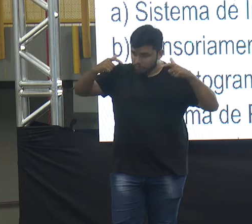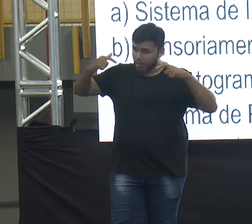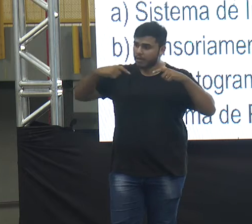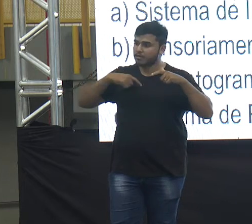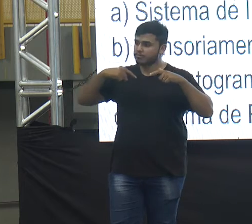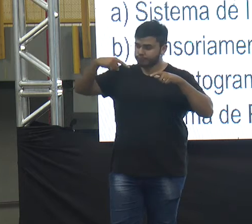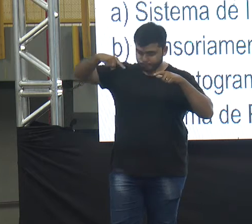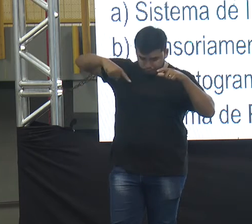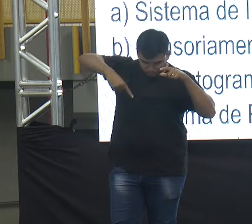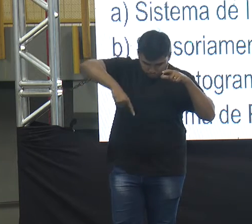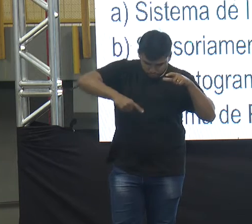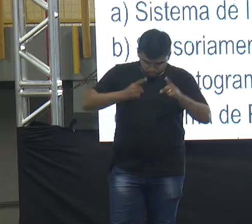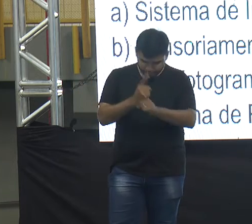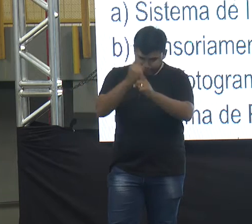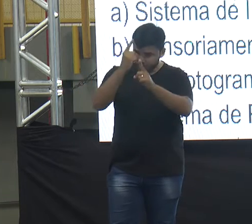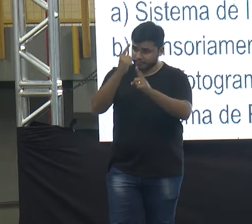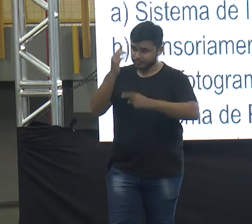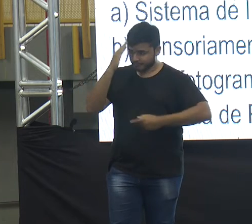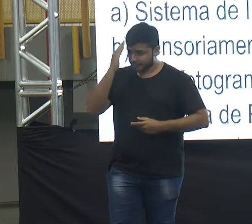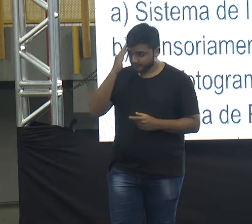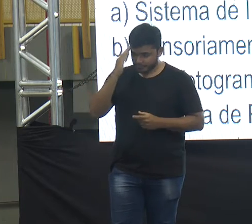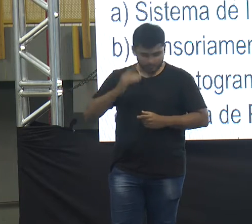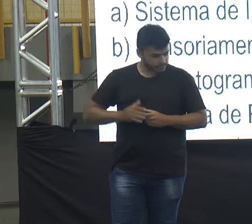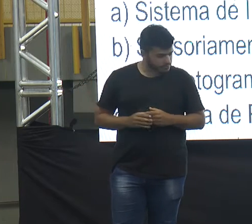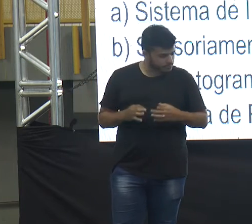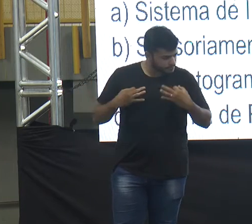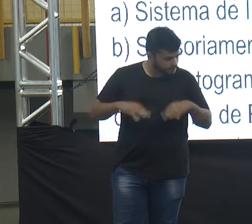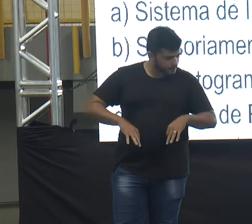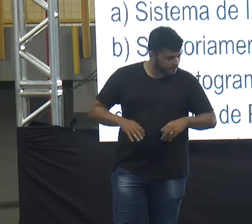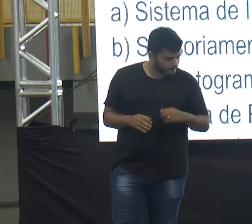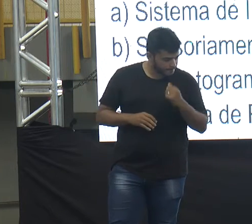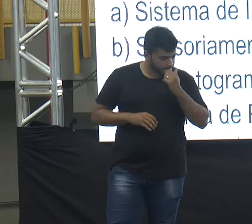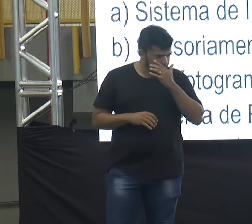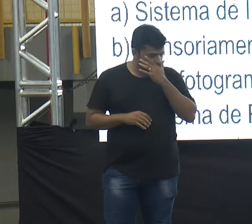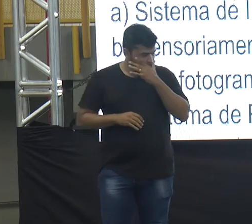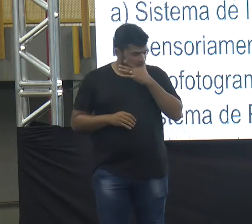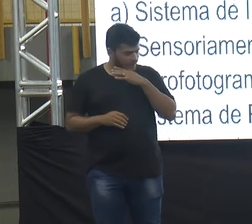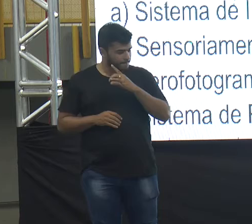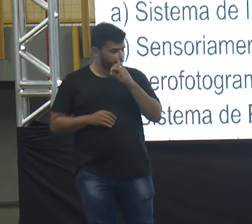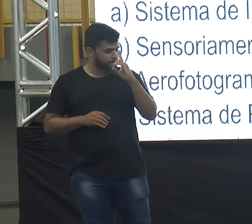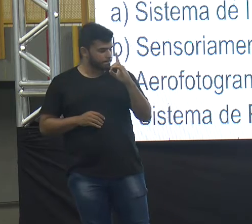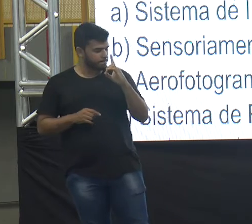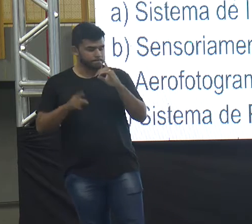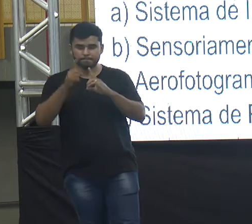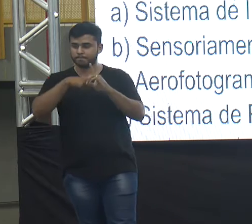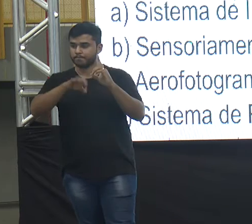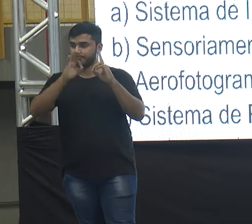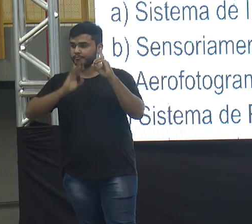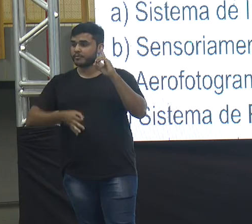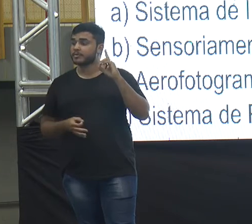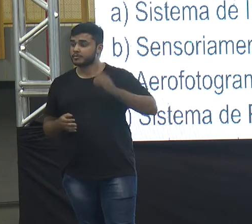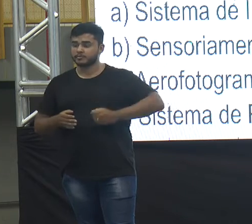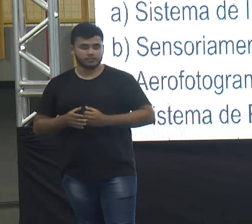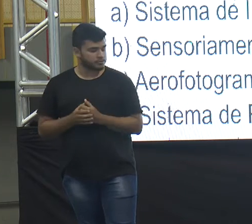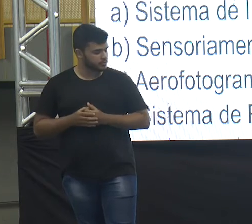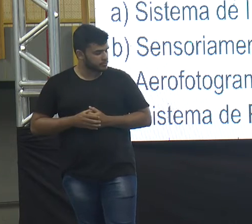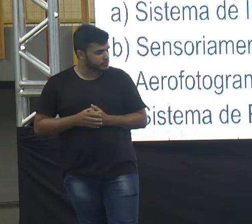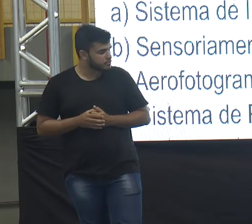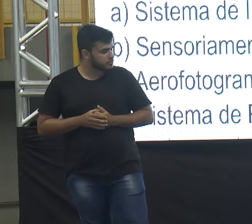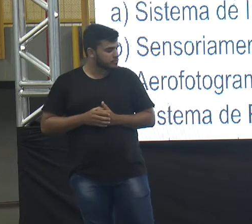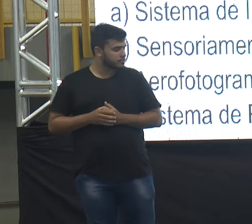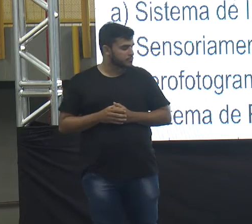fundamental hoje, certo? Qual é a resposta, professor? Letra D de dado, não tenho o que falar. Questão